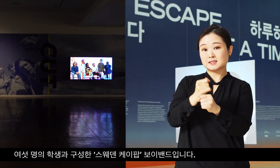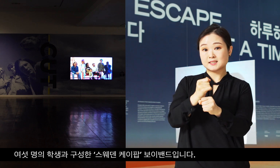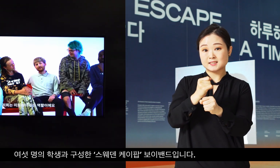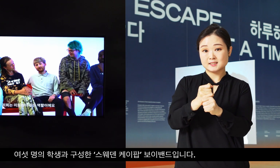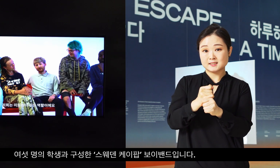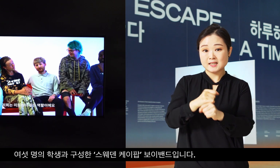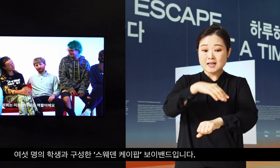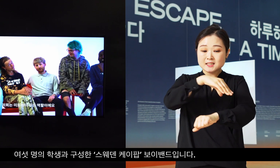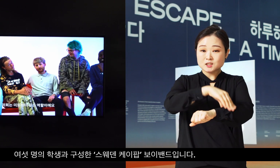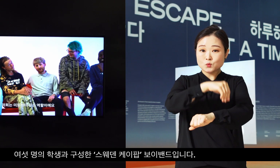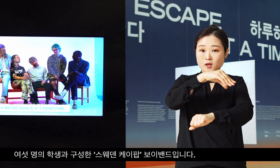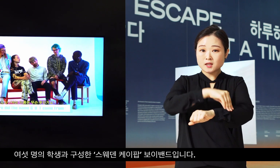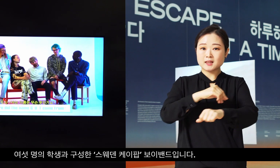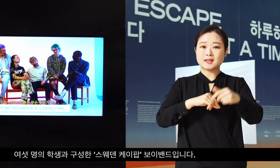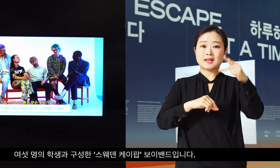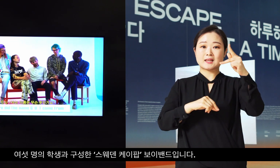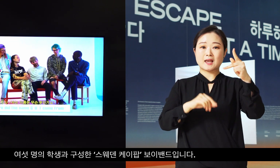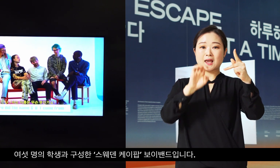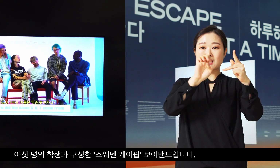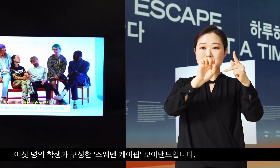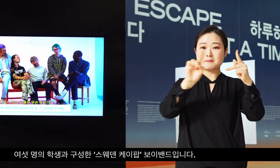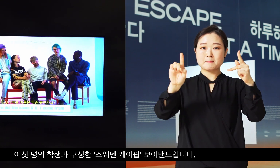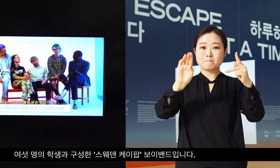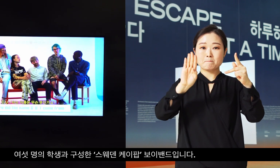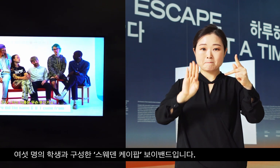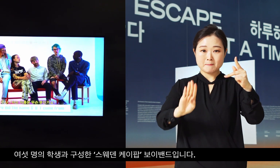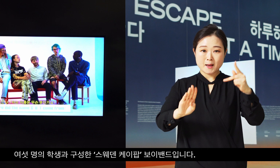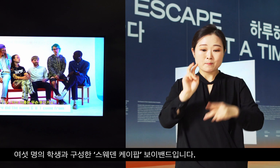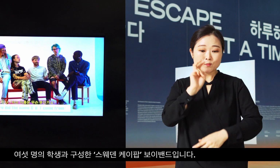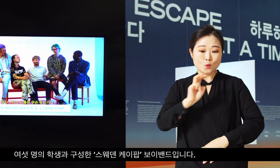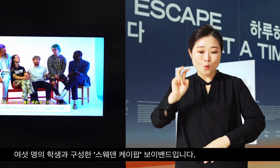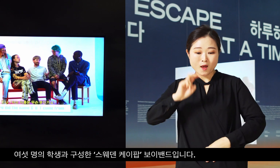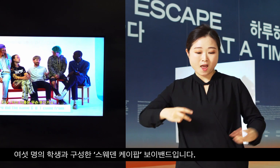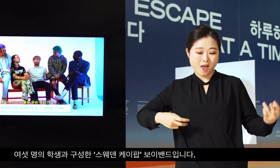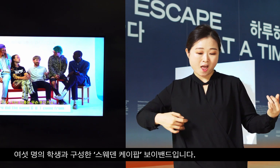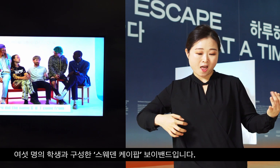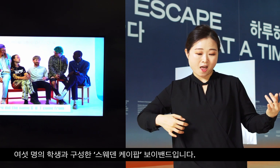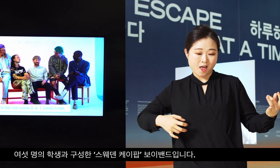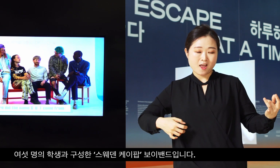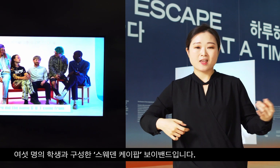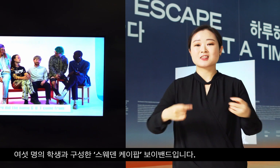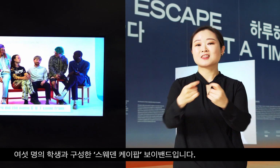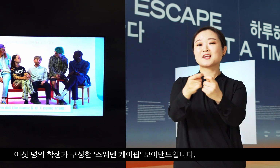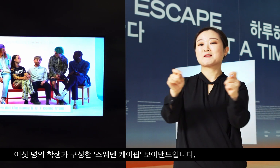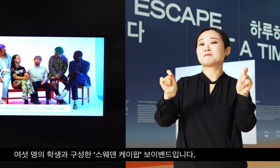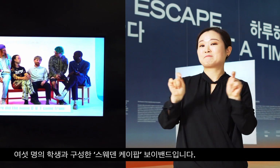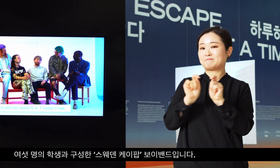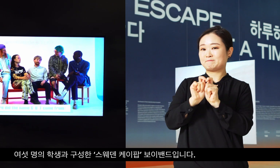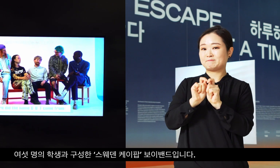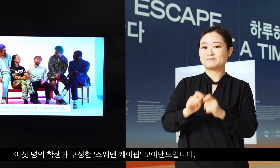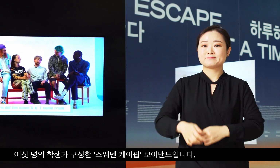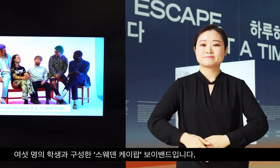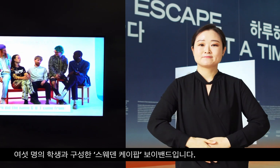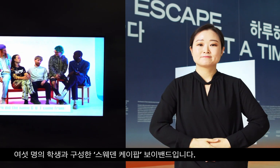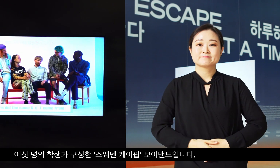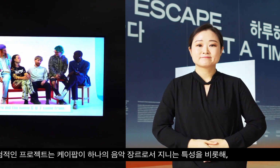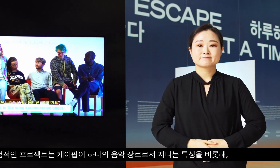스웨덴 K-팝 보이밴드입니다. 이